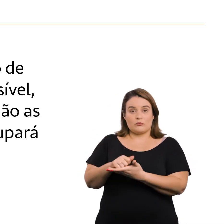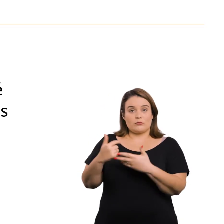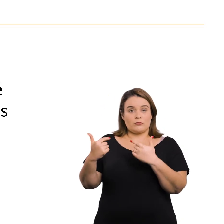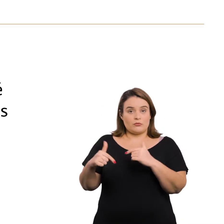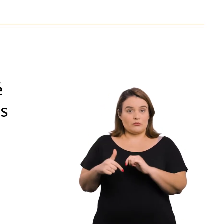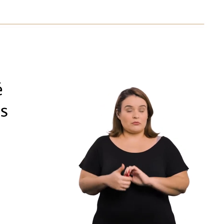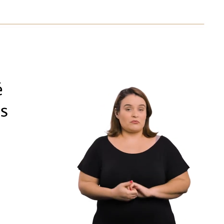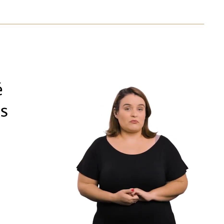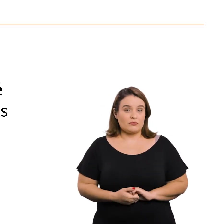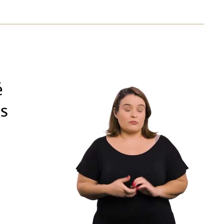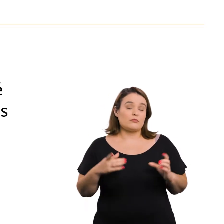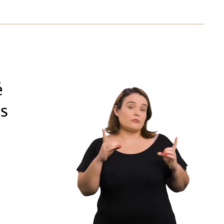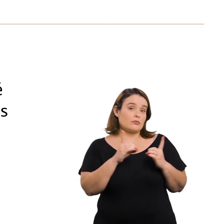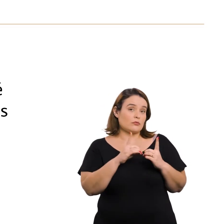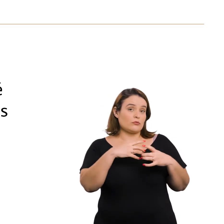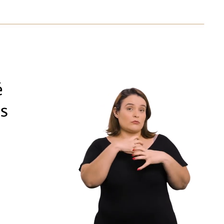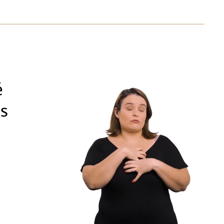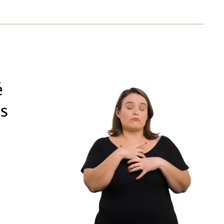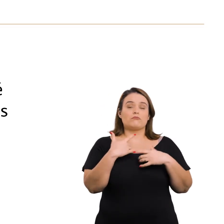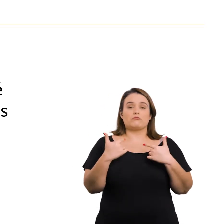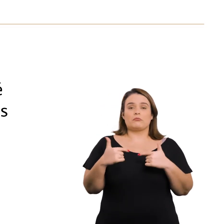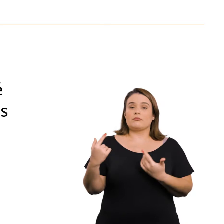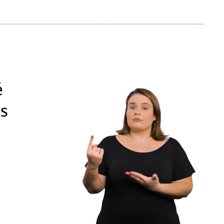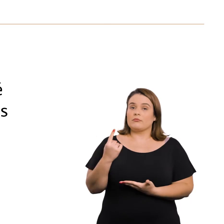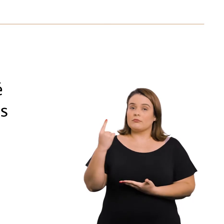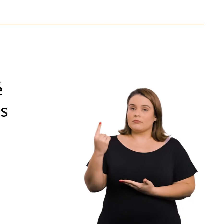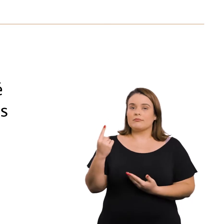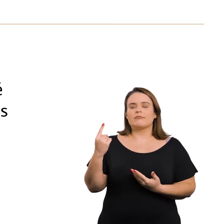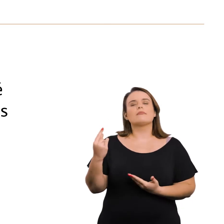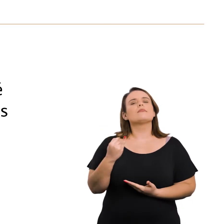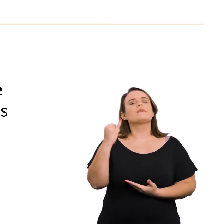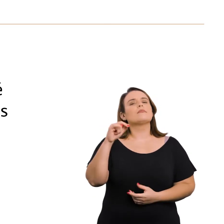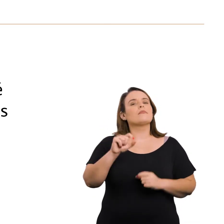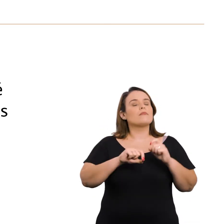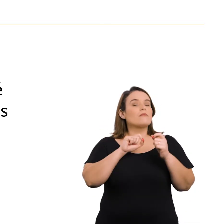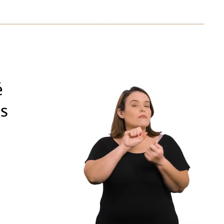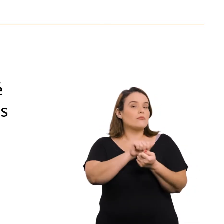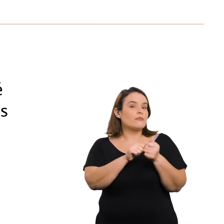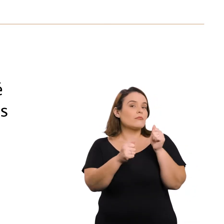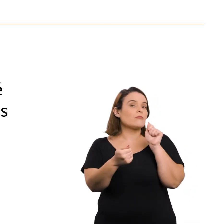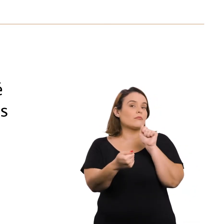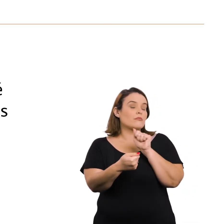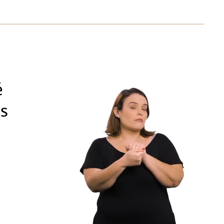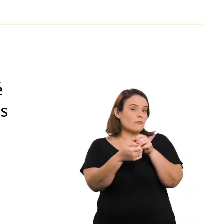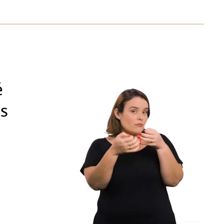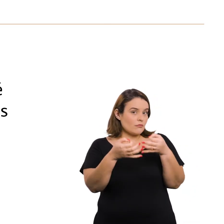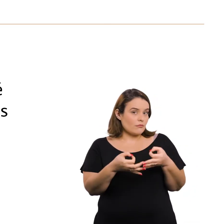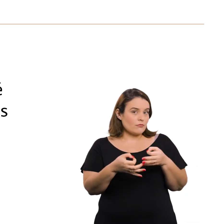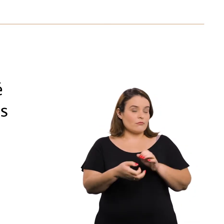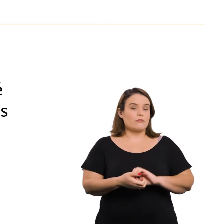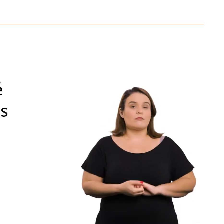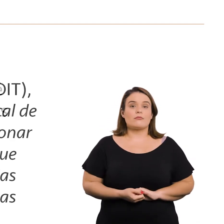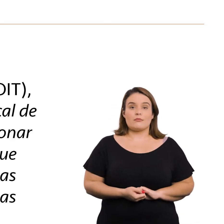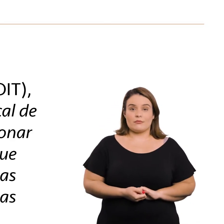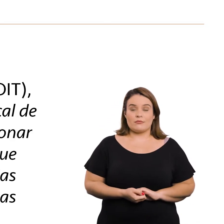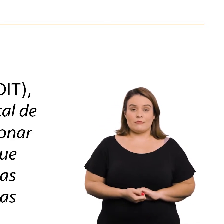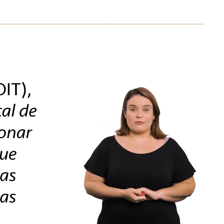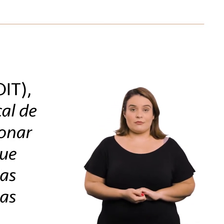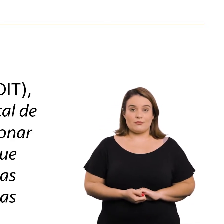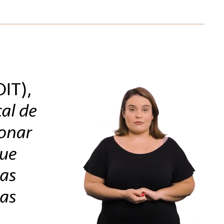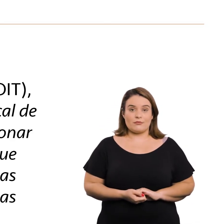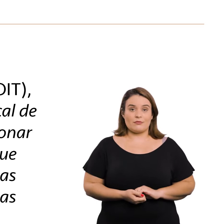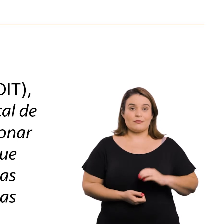posto. Para atender às questões individuais, outro conceito é importante, o de adaptações razoáveis.